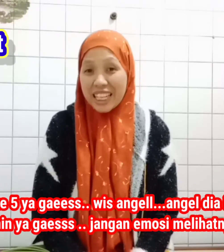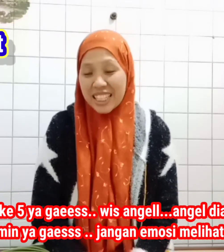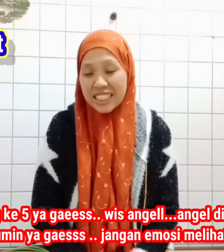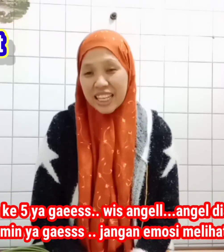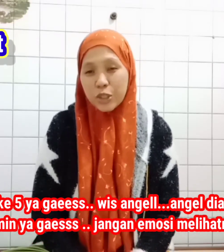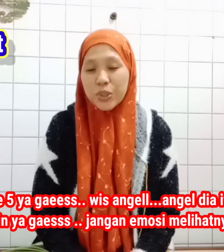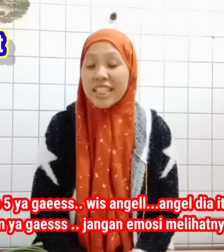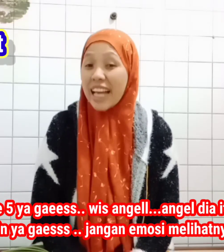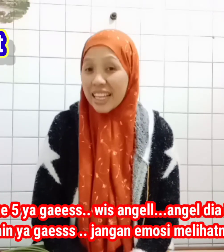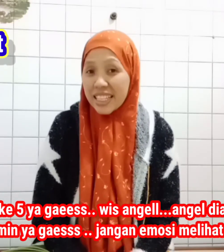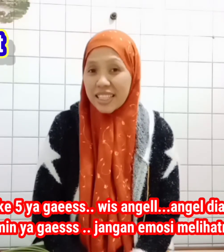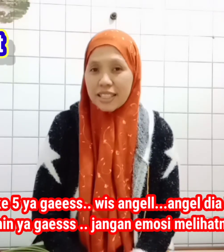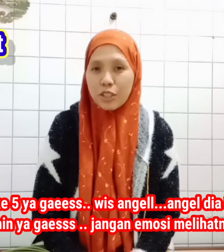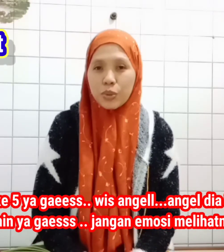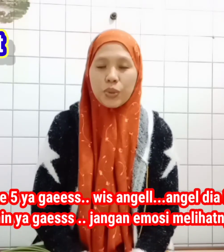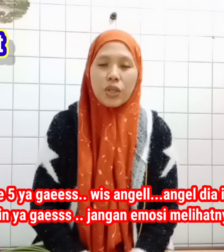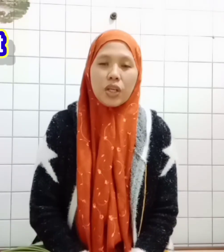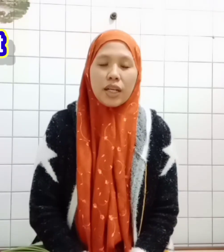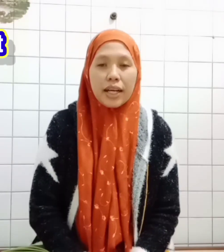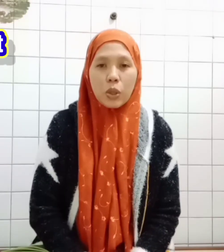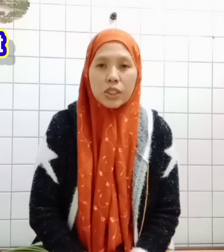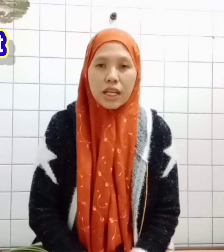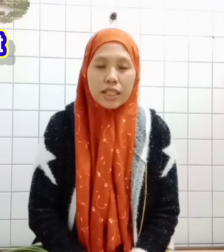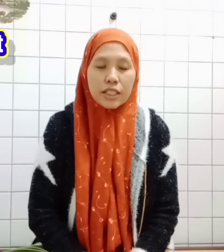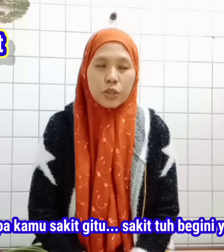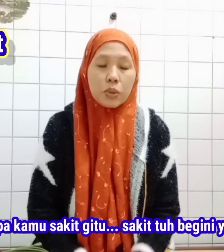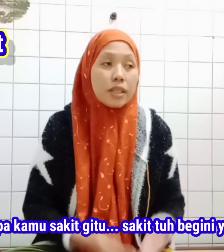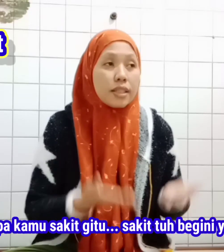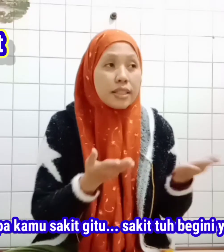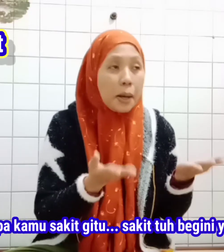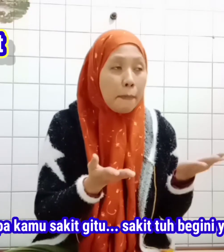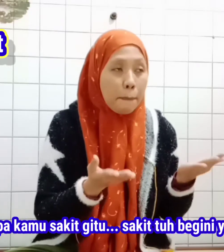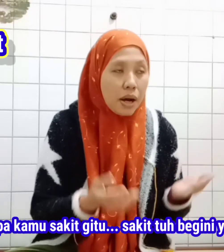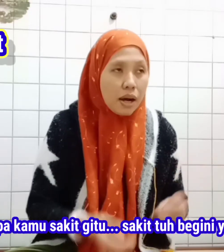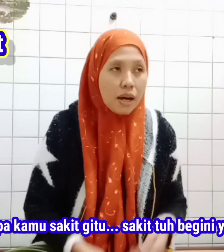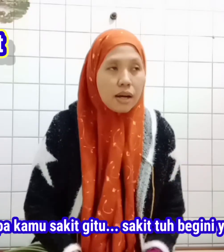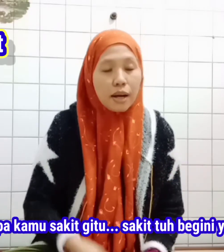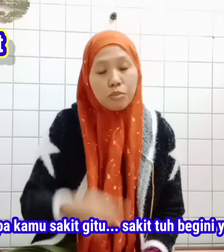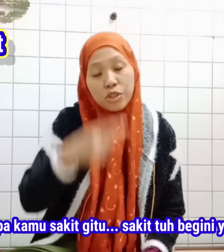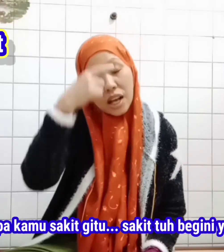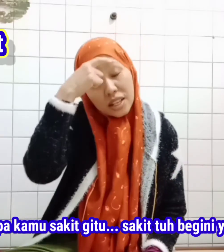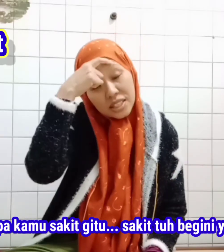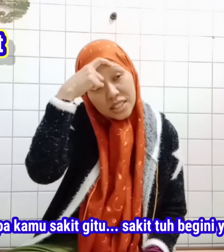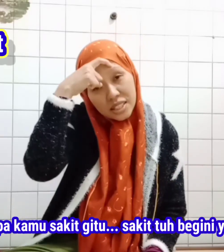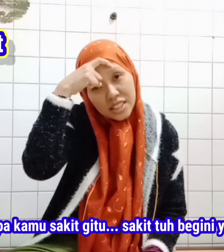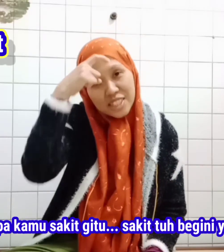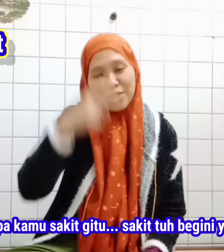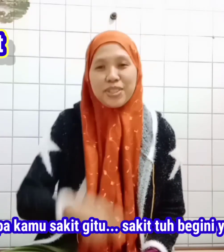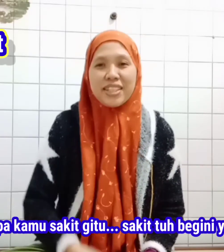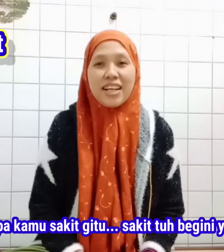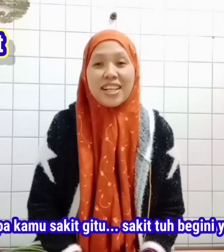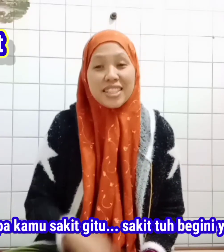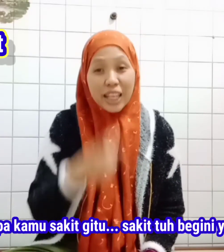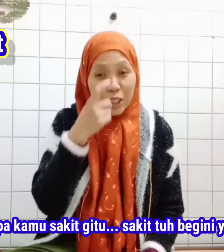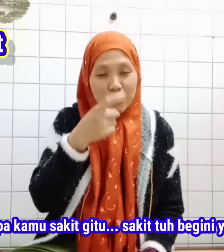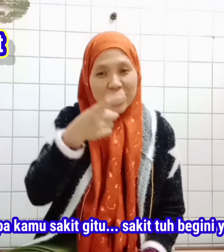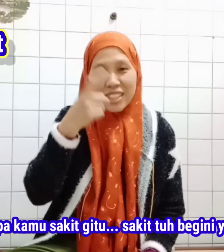perasaan selanjutnya sakit gitu. Kalau sakit gitu, kenapa kamu sakit gitu ya. Sakit tuh